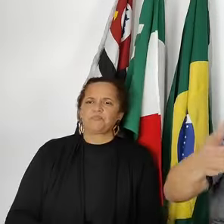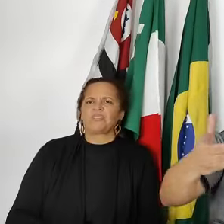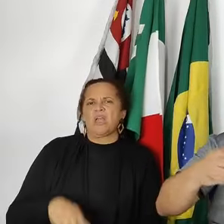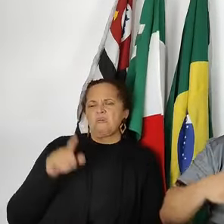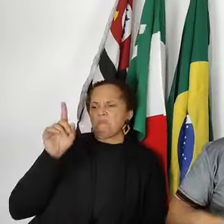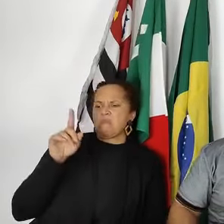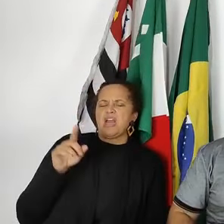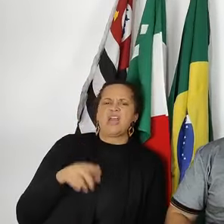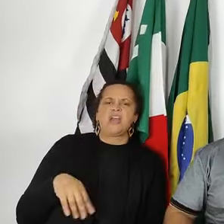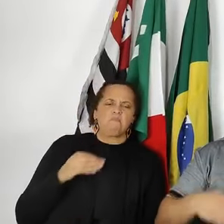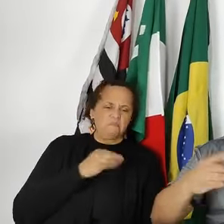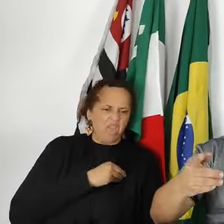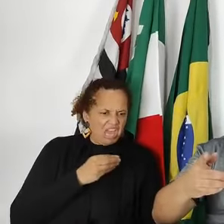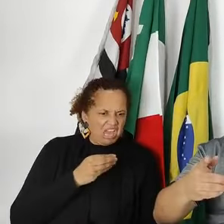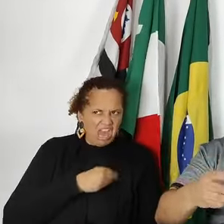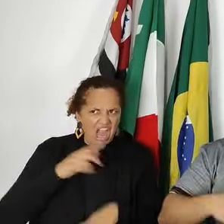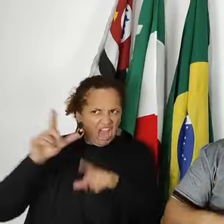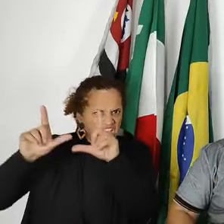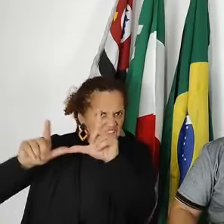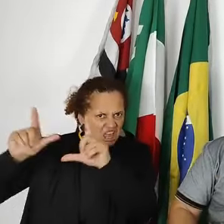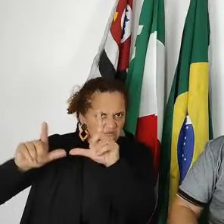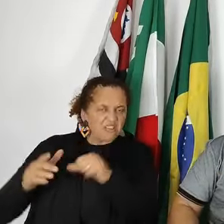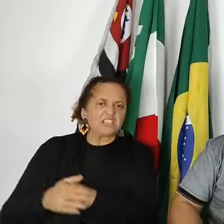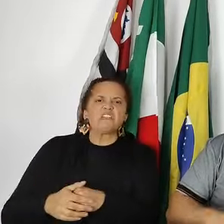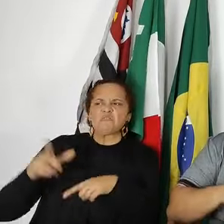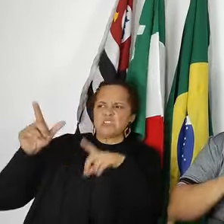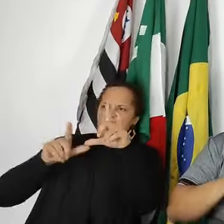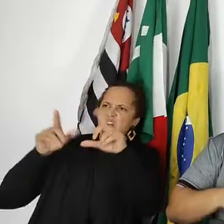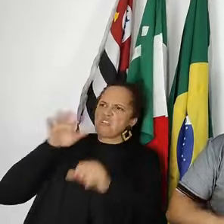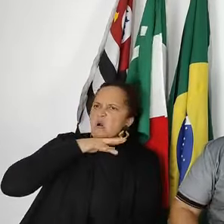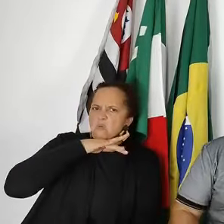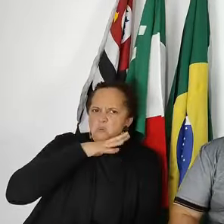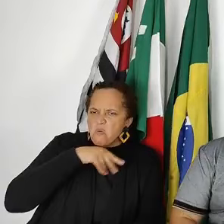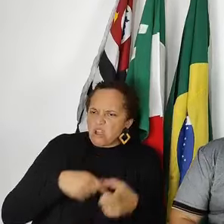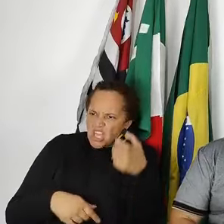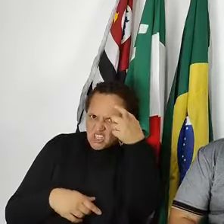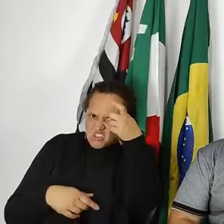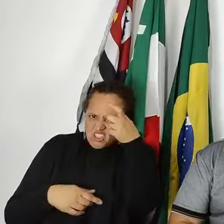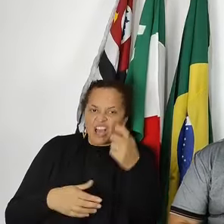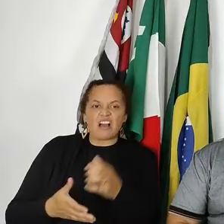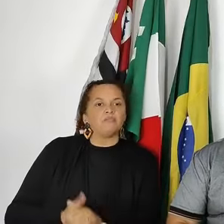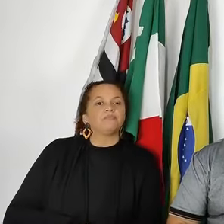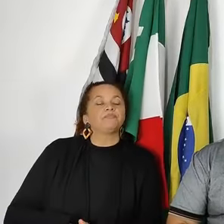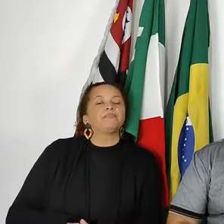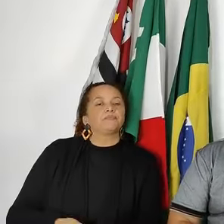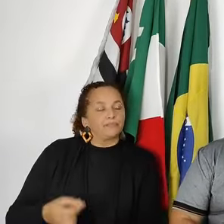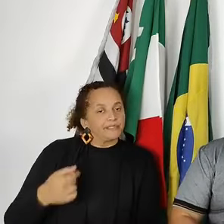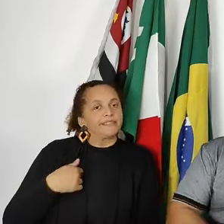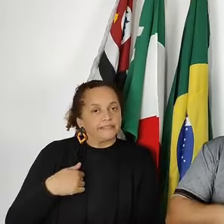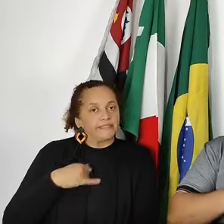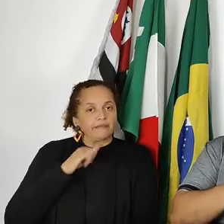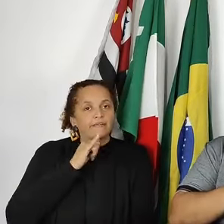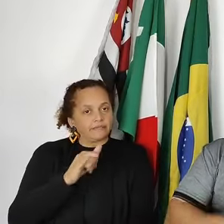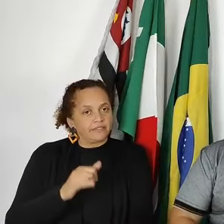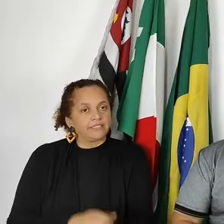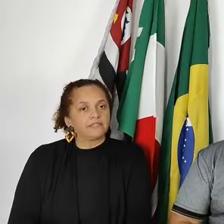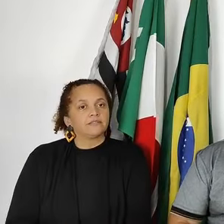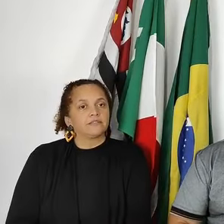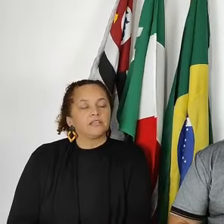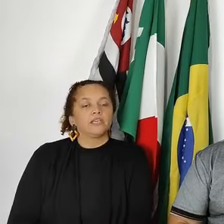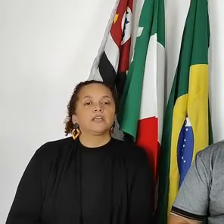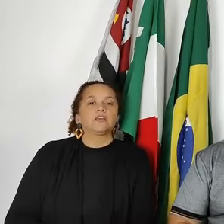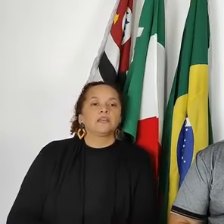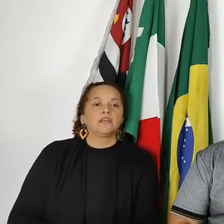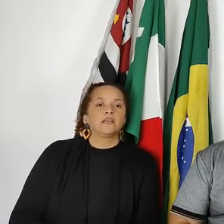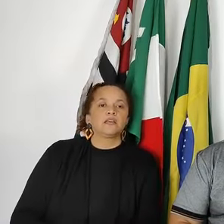televisão, é pecado assistir televisão, porque televisão é do diabo, né? Eu ouso a falar para vocês que